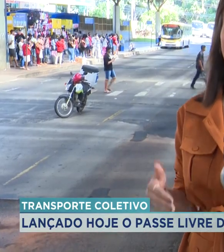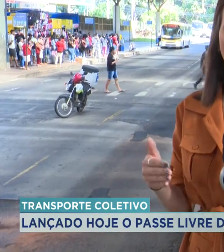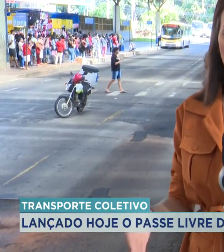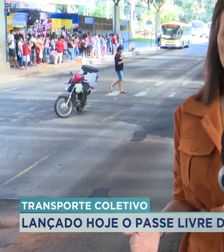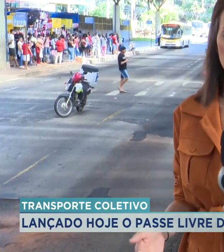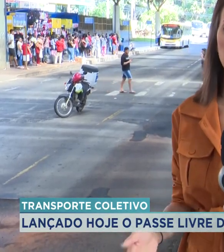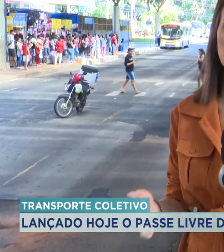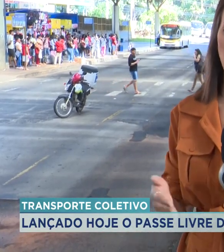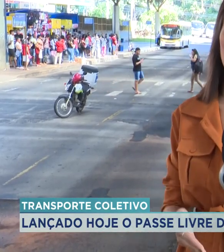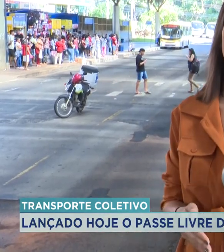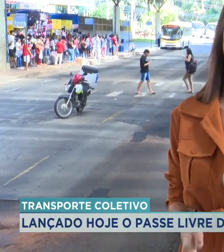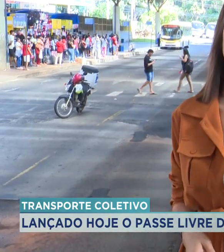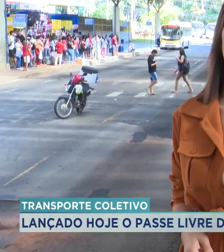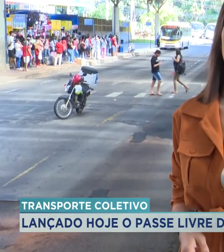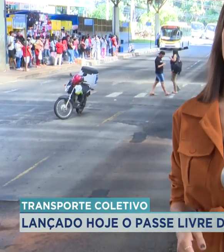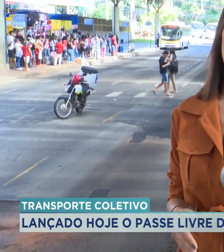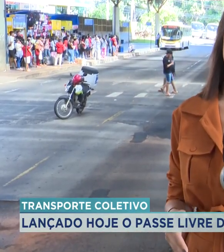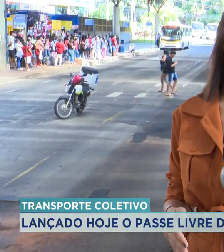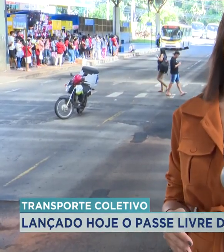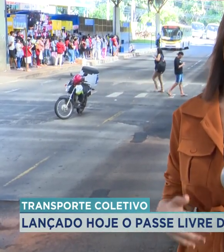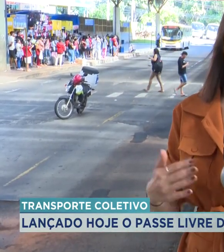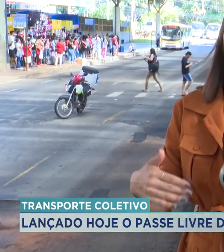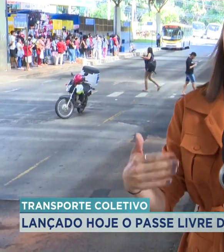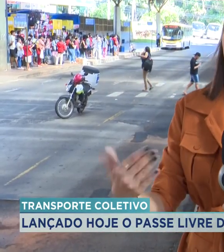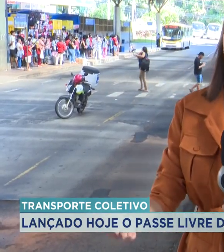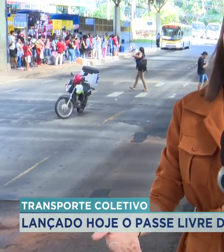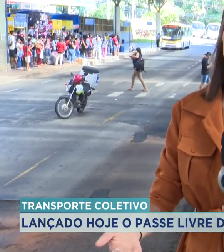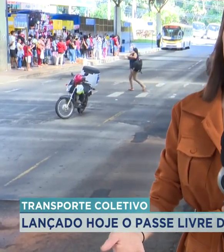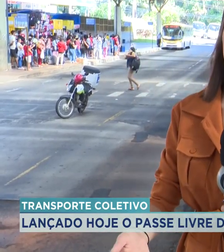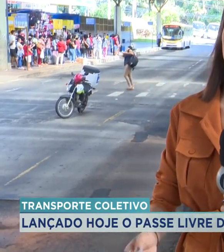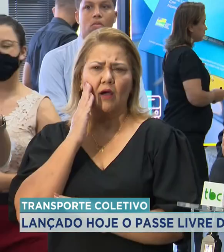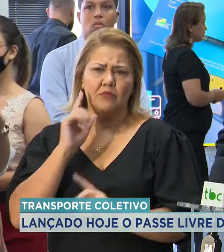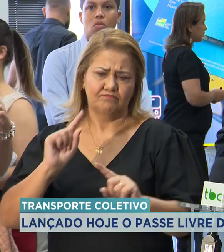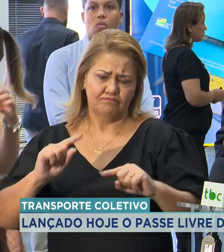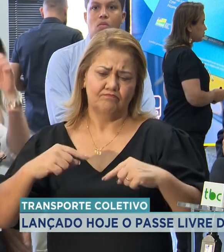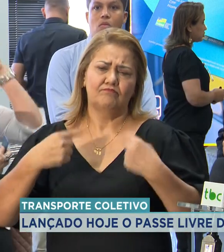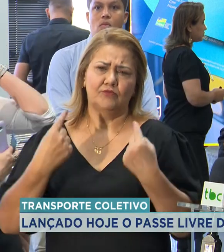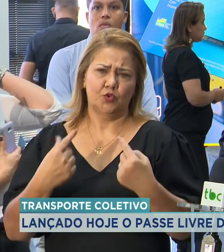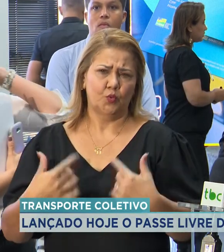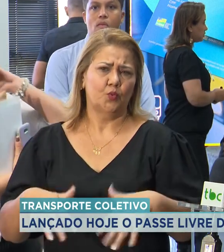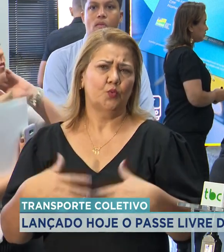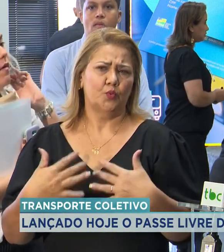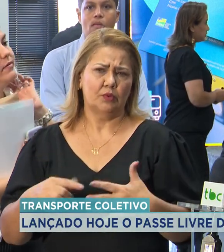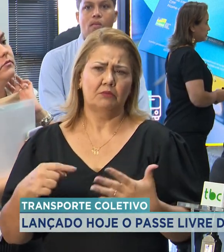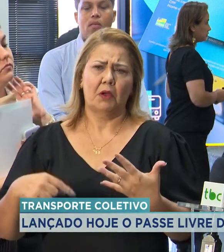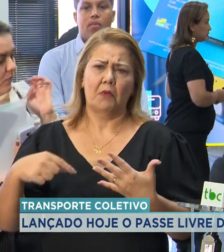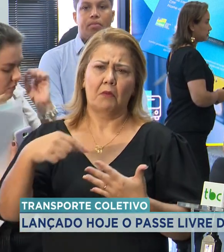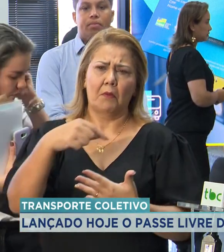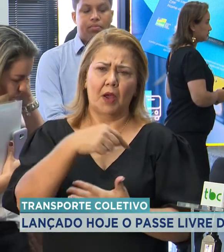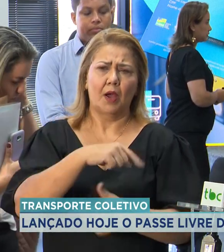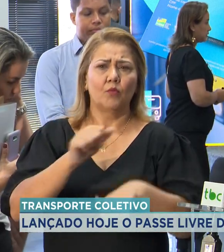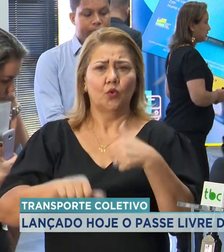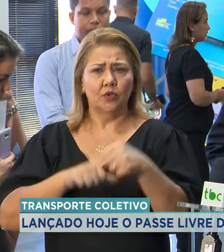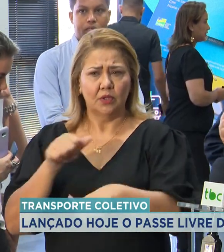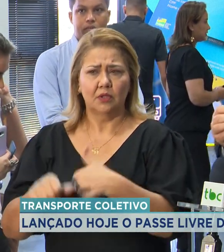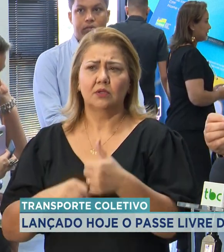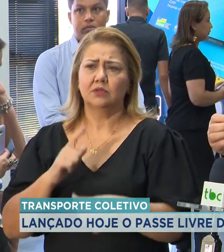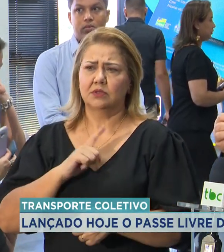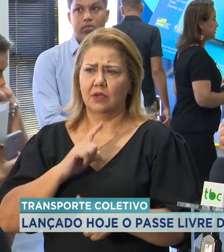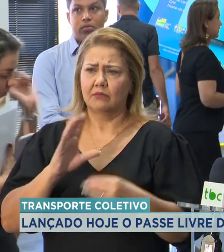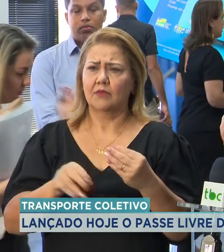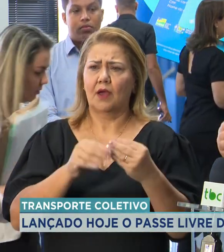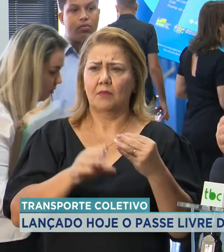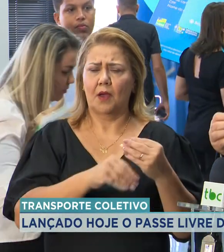cenário caótico do transporte coletivo, só que de forma gradativa. São muitos desafios, né? As mudanças serão